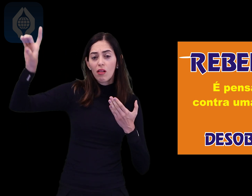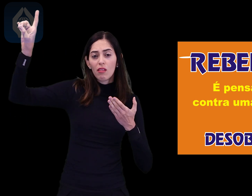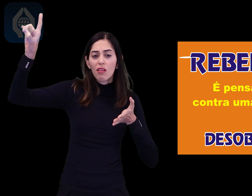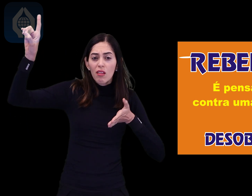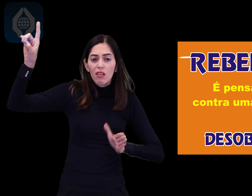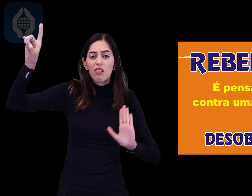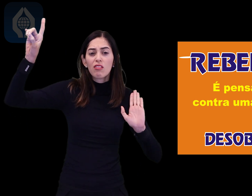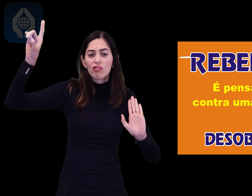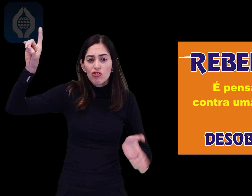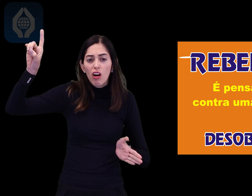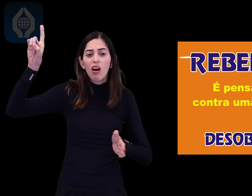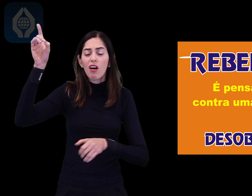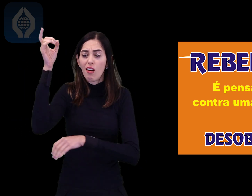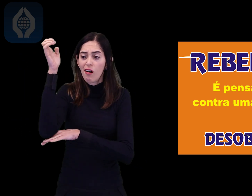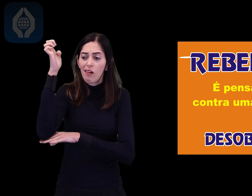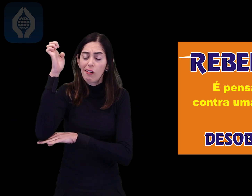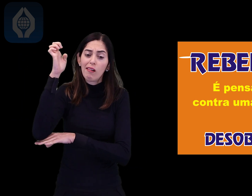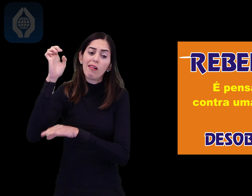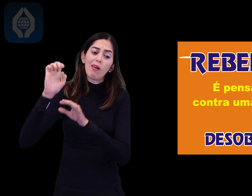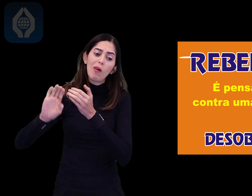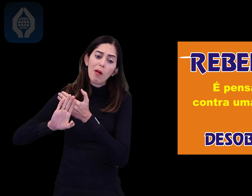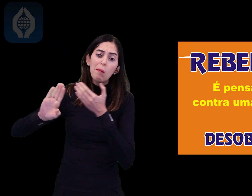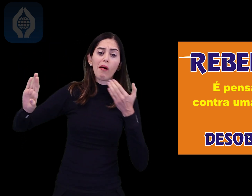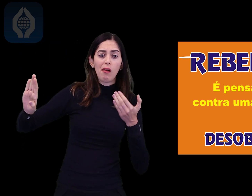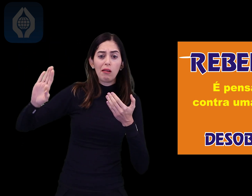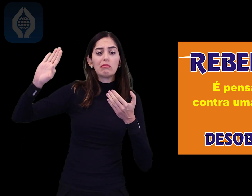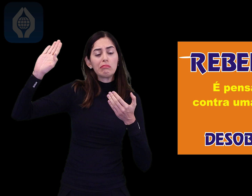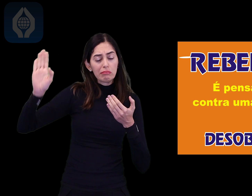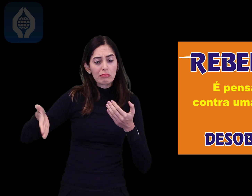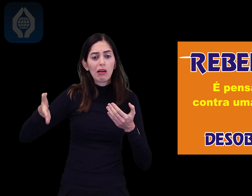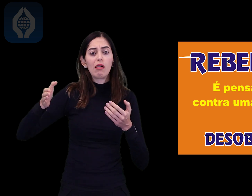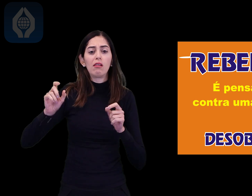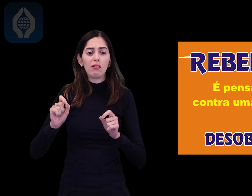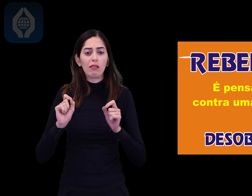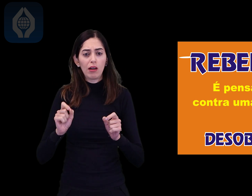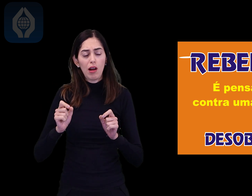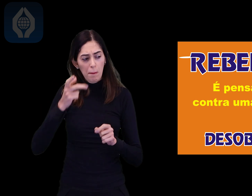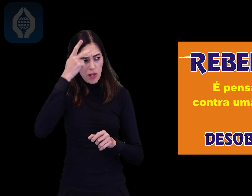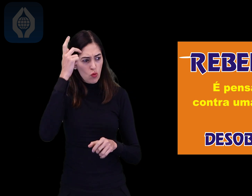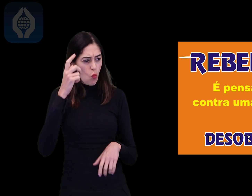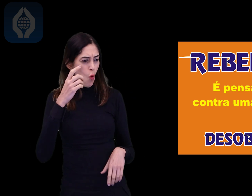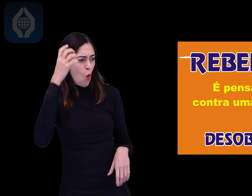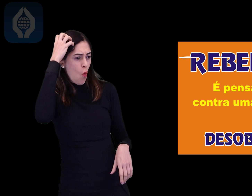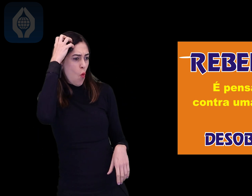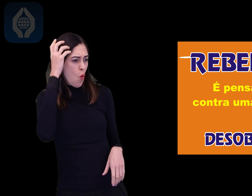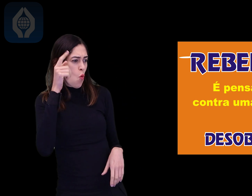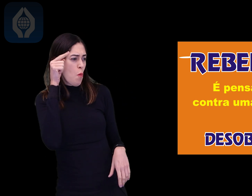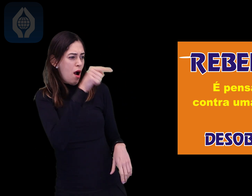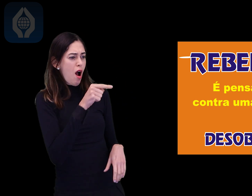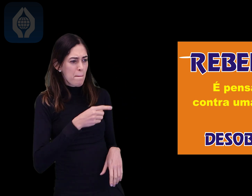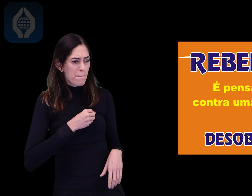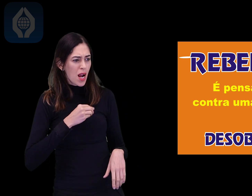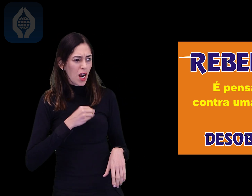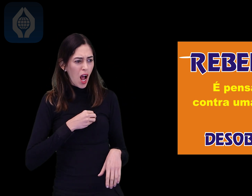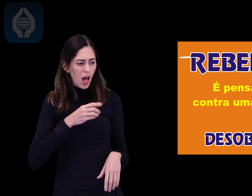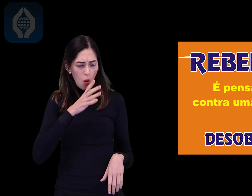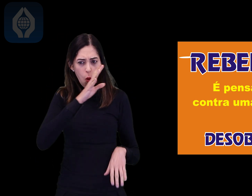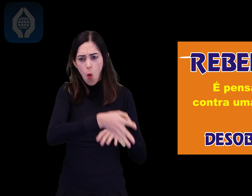gostam de pecar. Ninguém pode culpar outro por seus próprios pecados. Não podemos culpar Adão ou Deus, ou